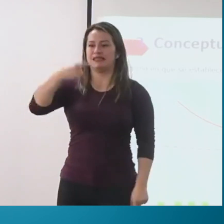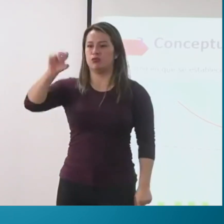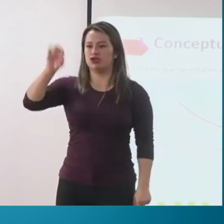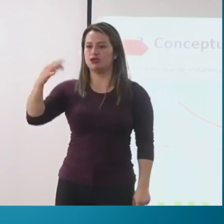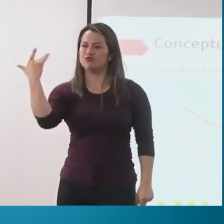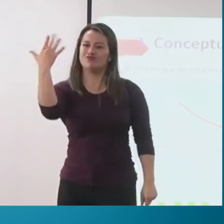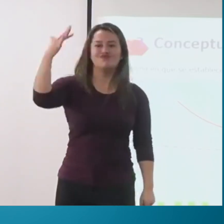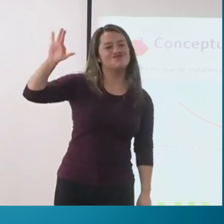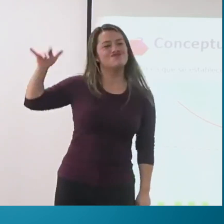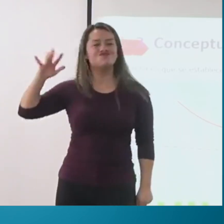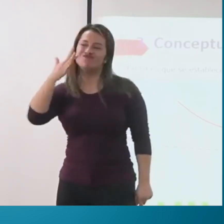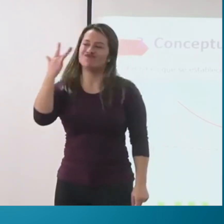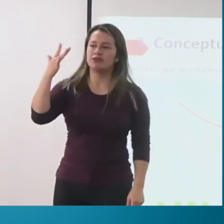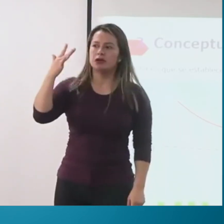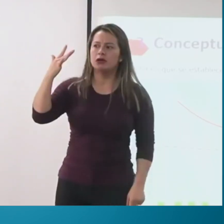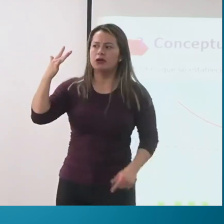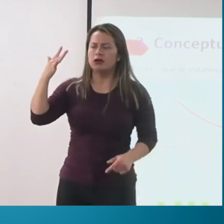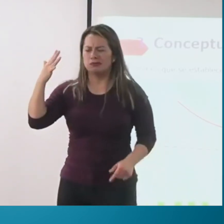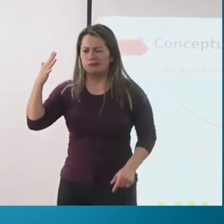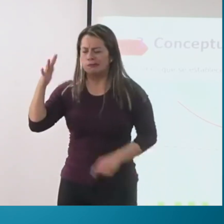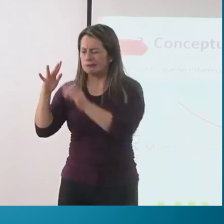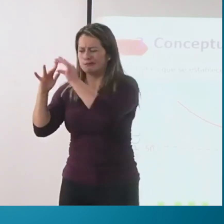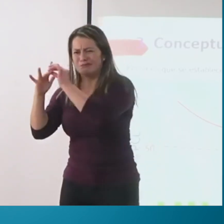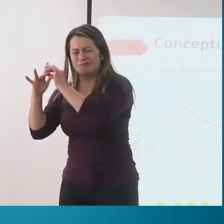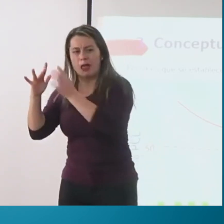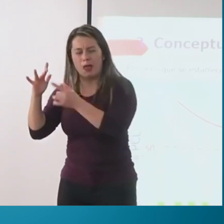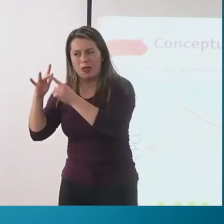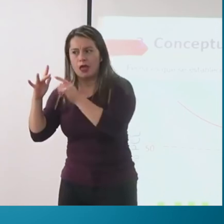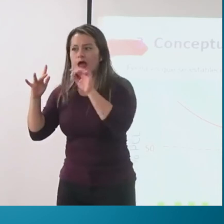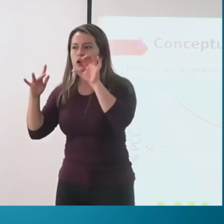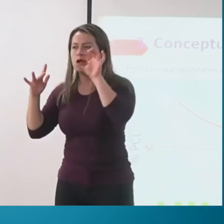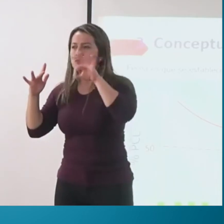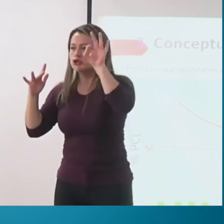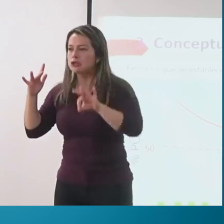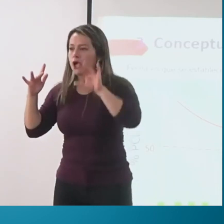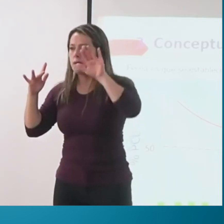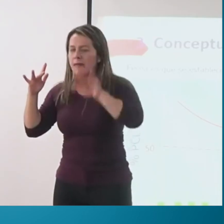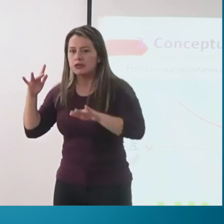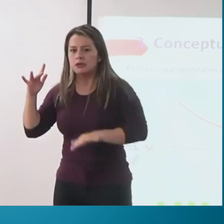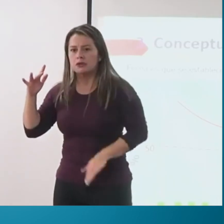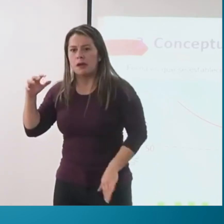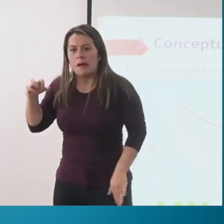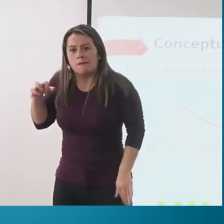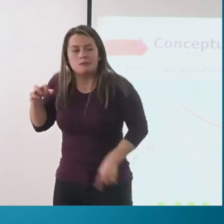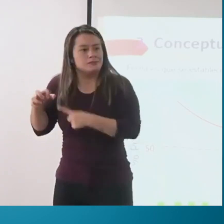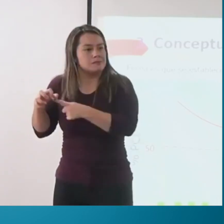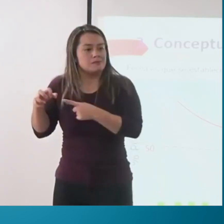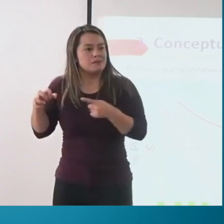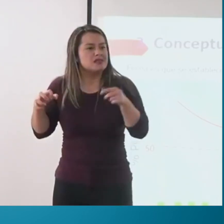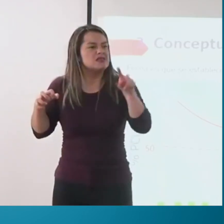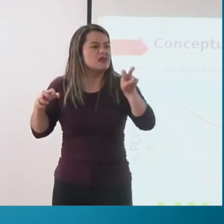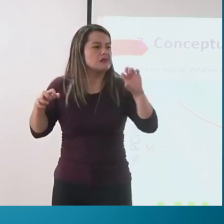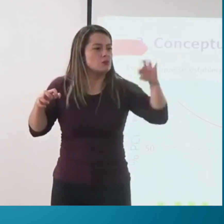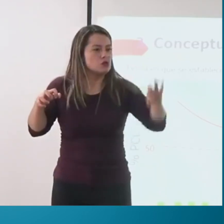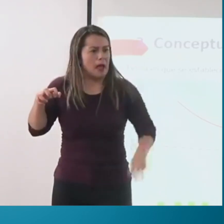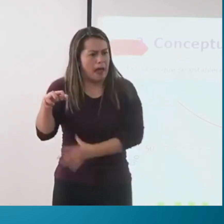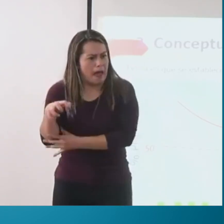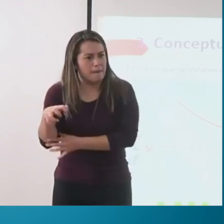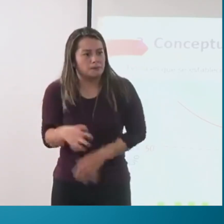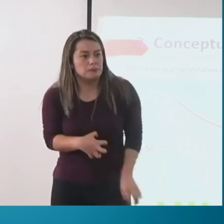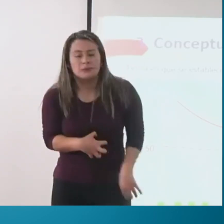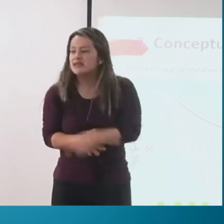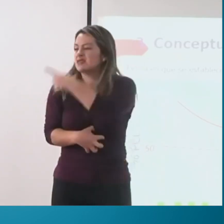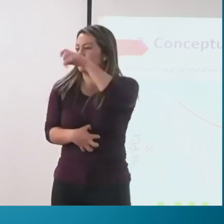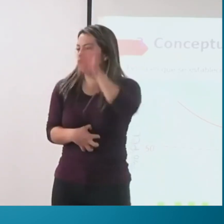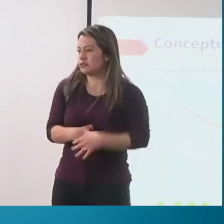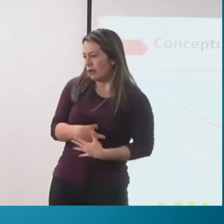línea? Entonces, quiere decir, segunda cosa que les quiero decir, en Colombia no se otorga la invalidez por números de días de incapacidad. Yo puedo